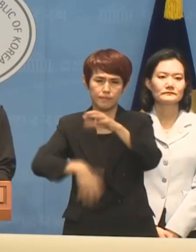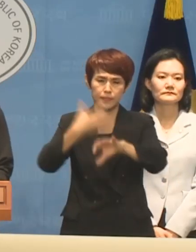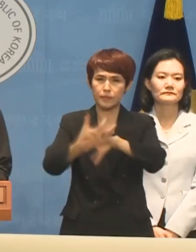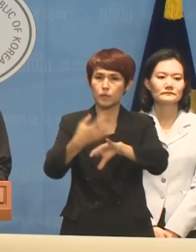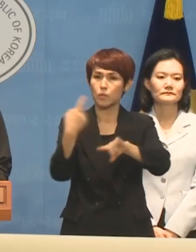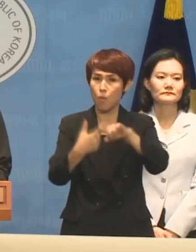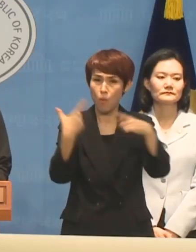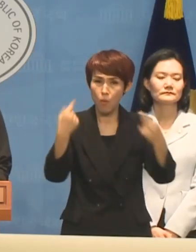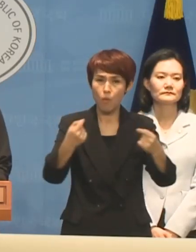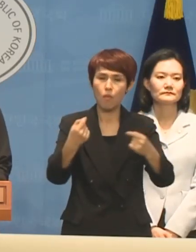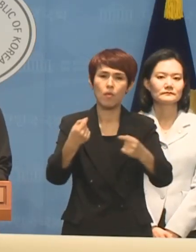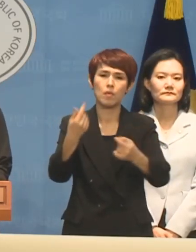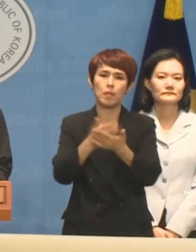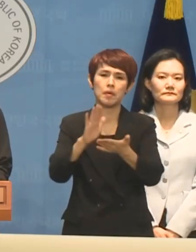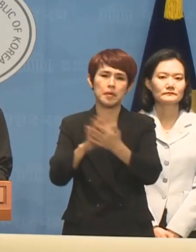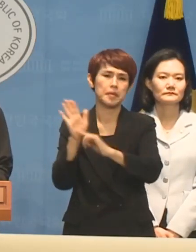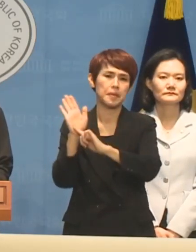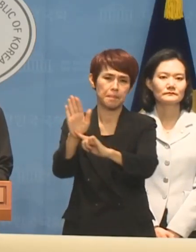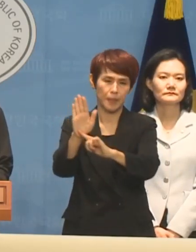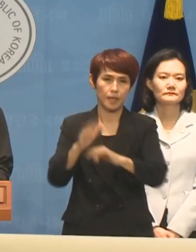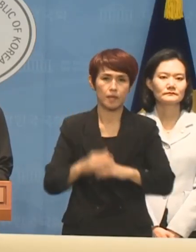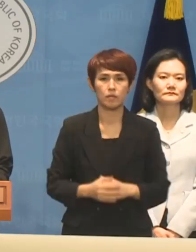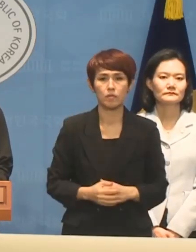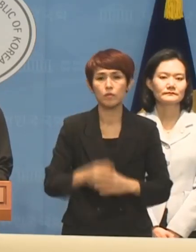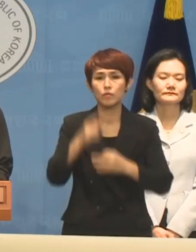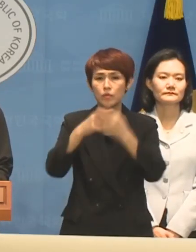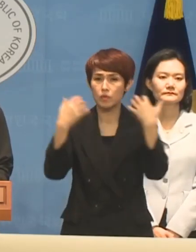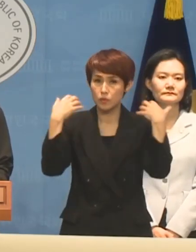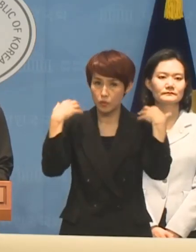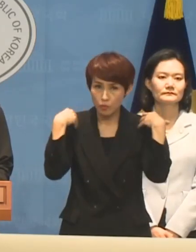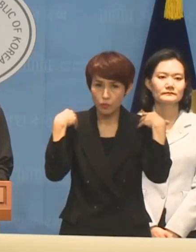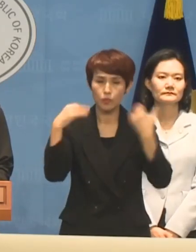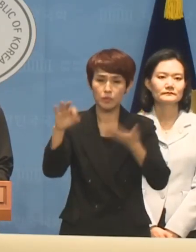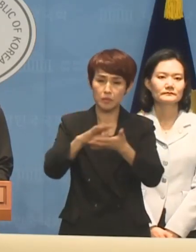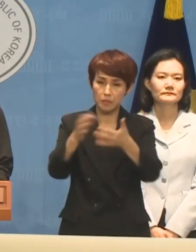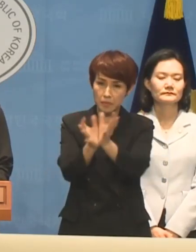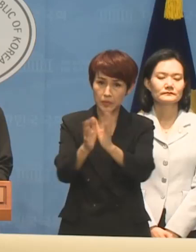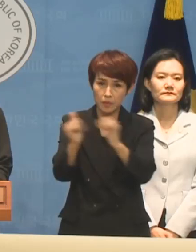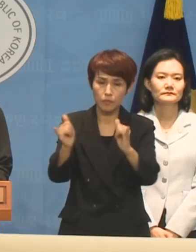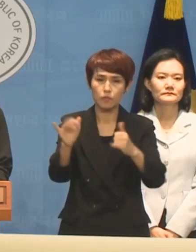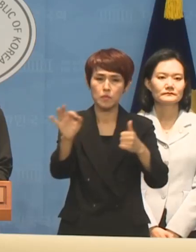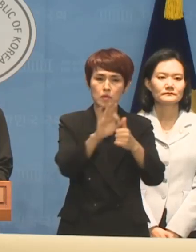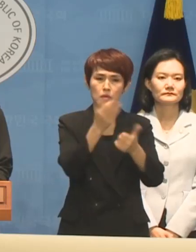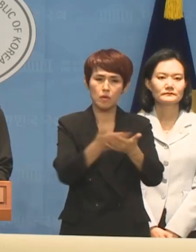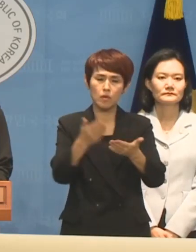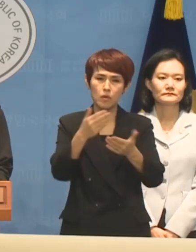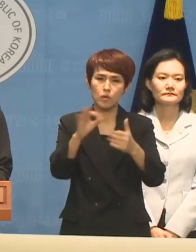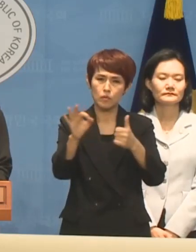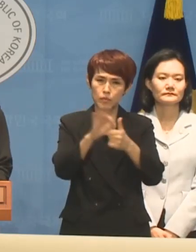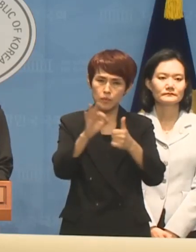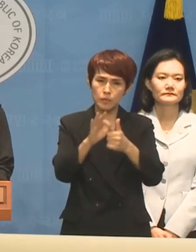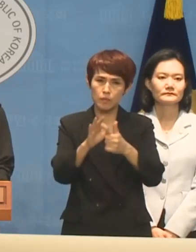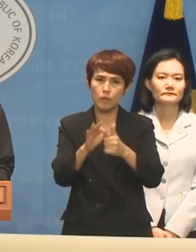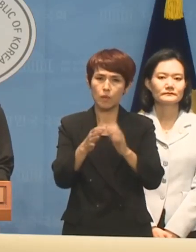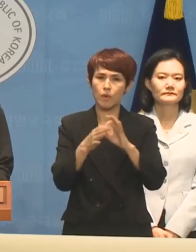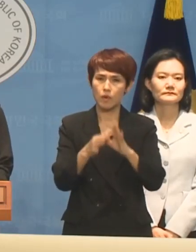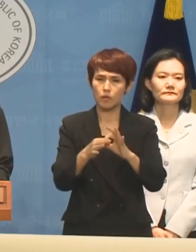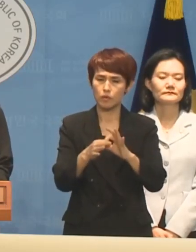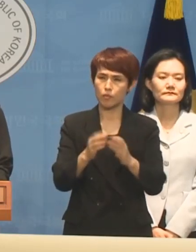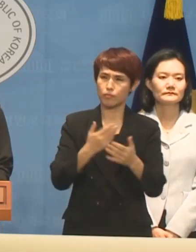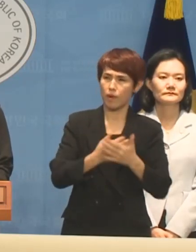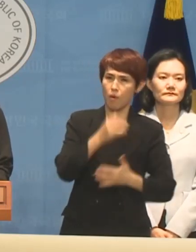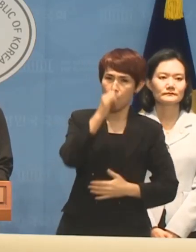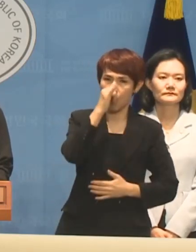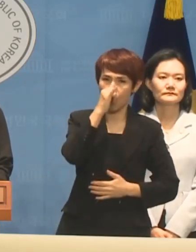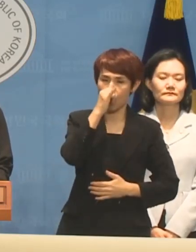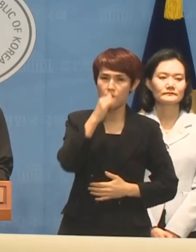개혁안을 발표했습니다. 이후 윤석열 정부와 재정론자들은 국민연금에 대한 불신과 불안을 부추기고 세대